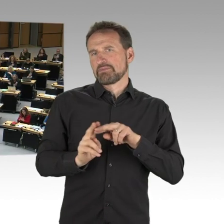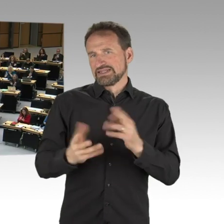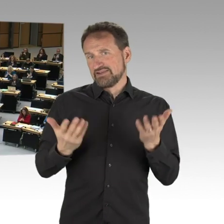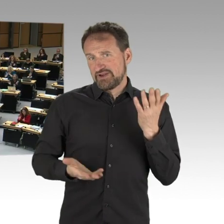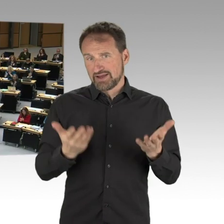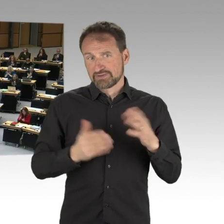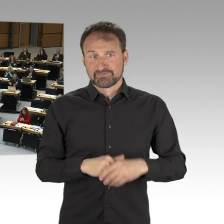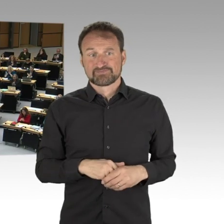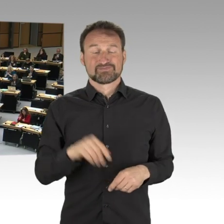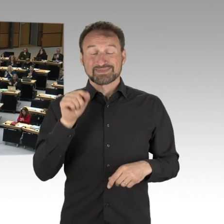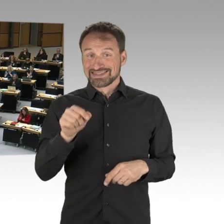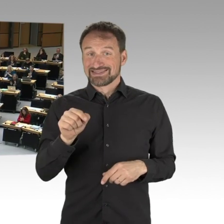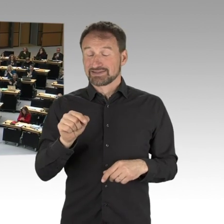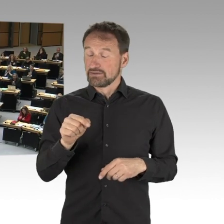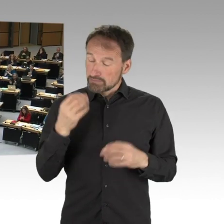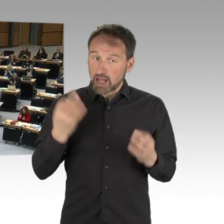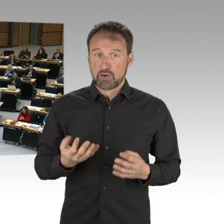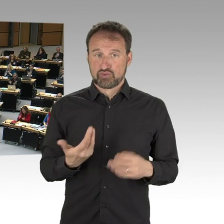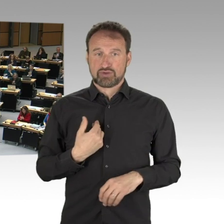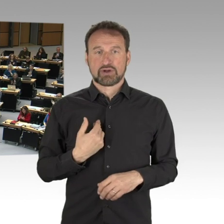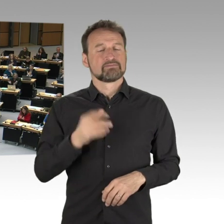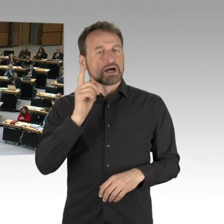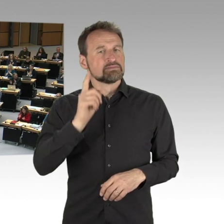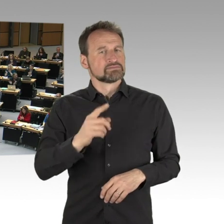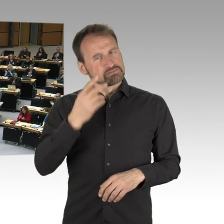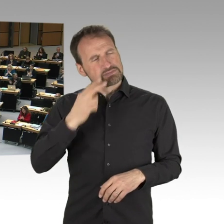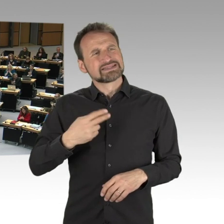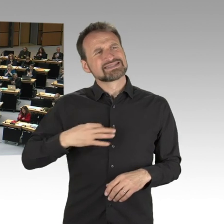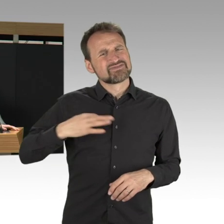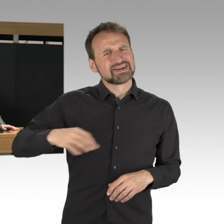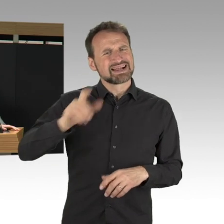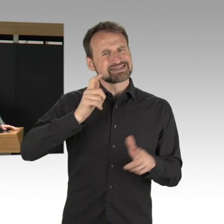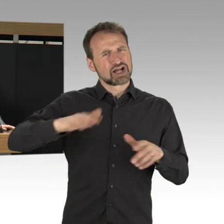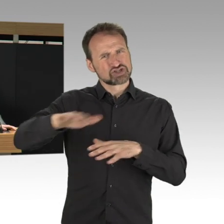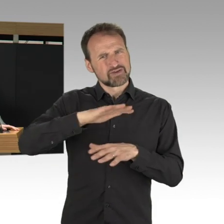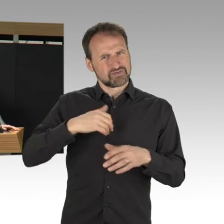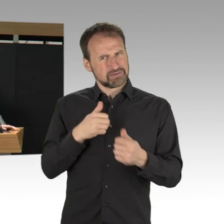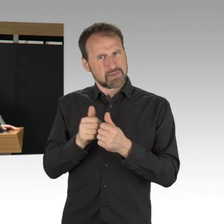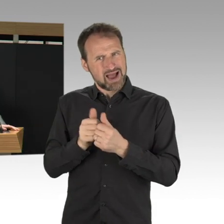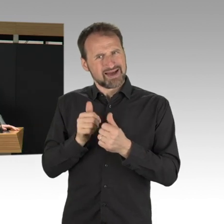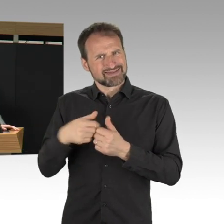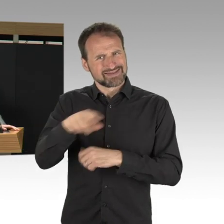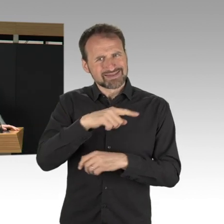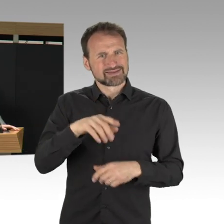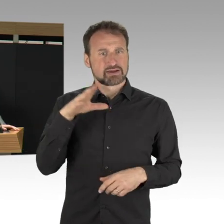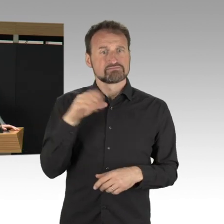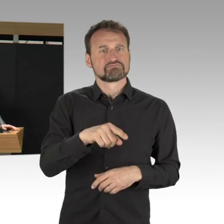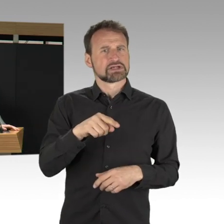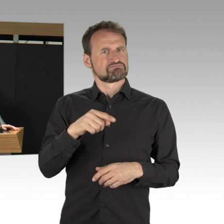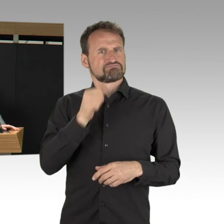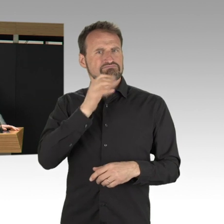die trotz eines rechten Shitstorms, die trotz Terrordrohungen, die trotz immer wieder